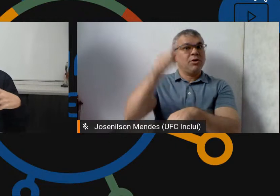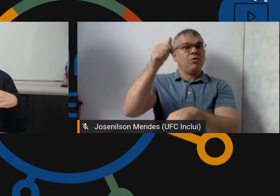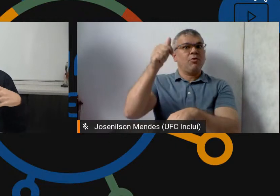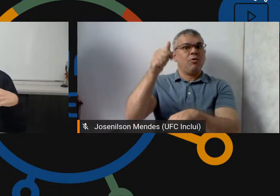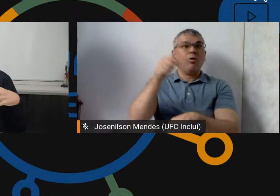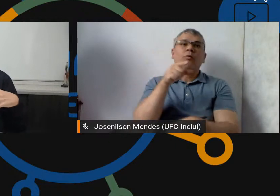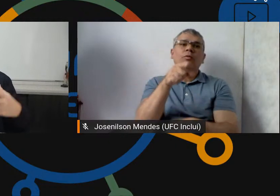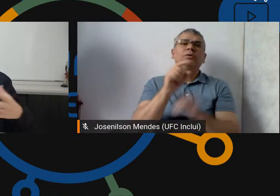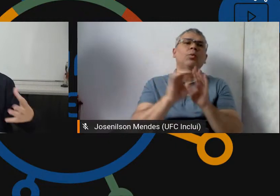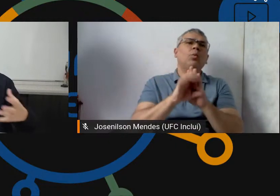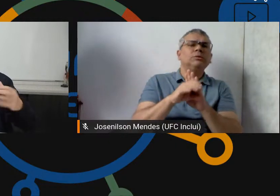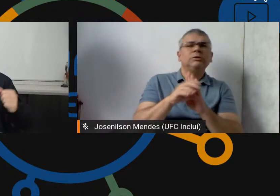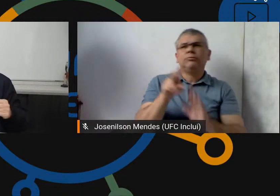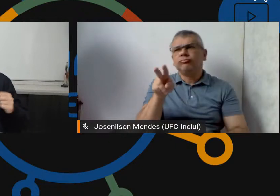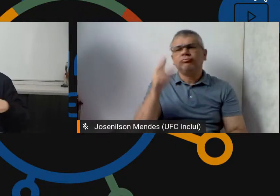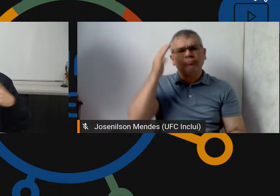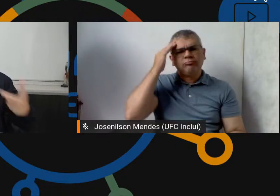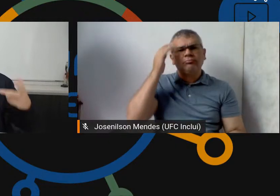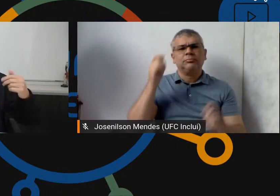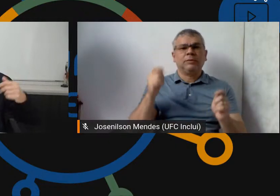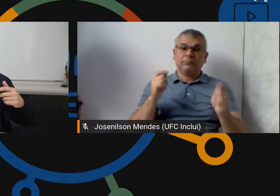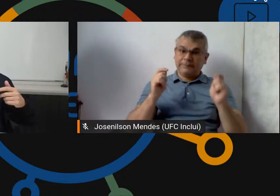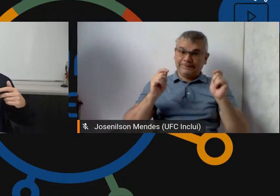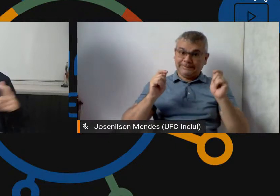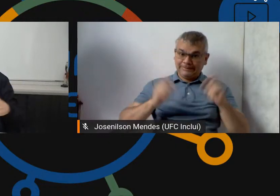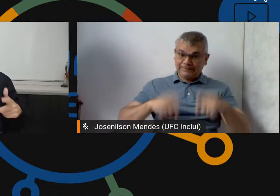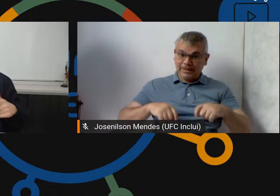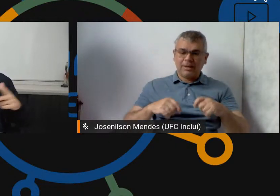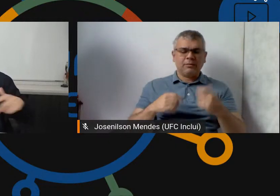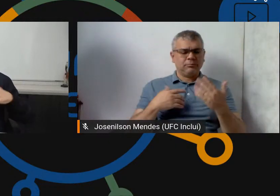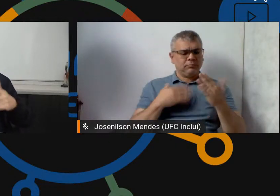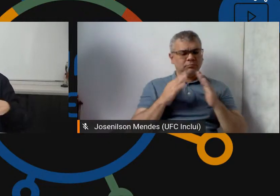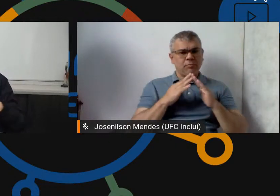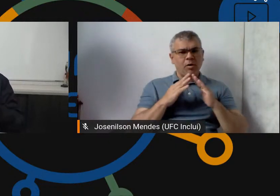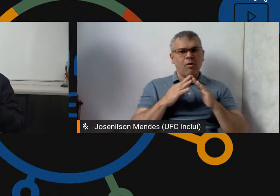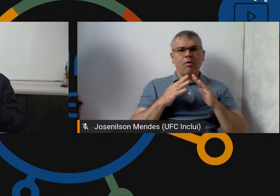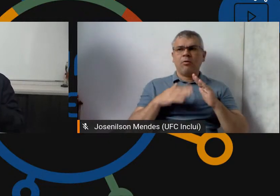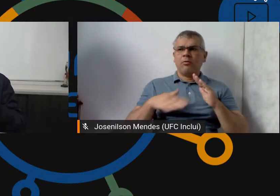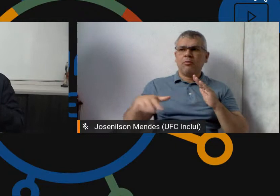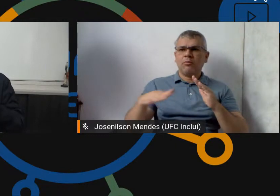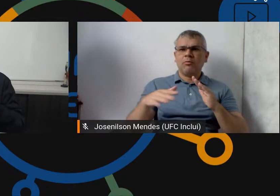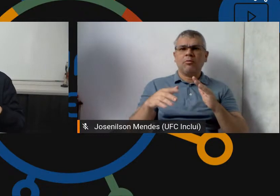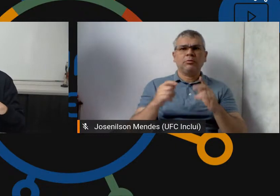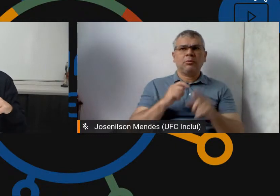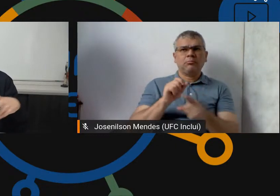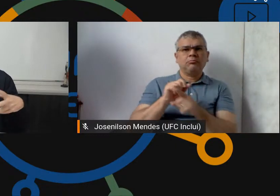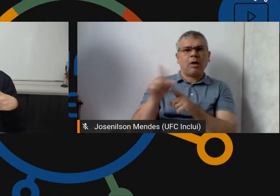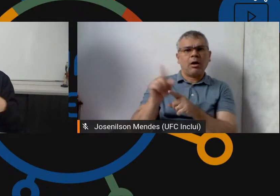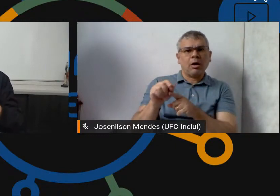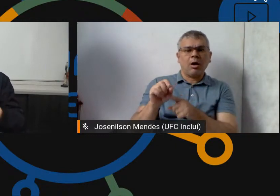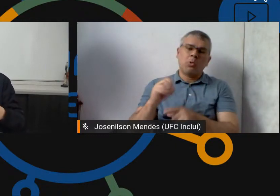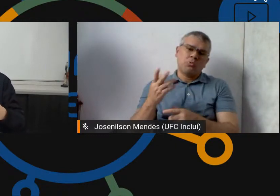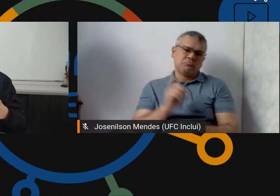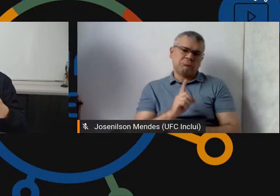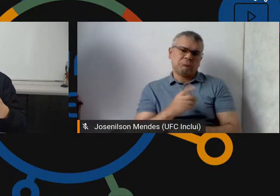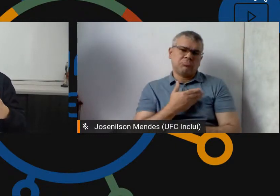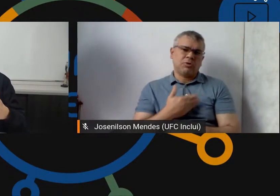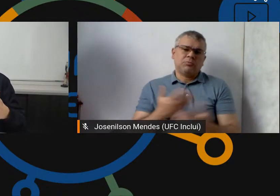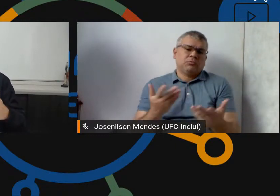caiba dentro das suas condições. Local que você mora, condição econômica, se depender de pagar ou não. Tá? Você vai buscar o